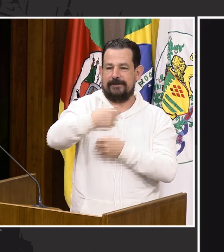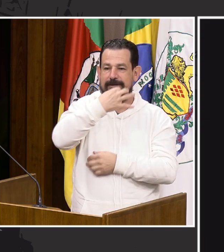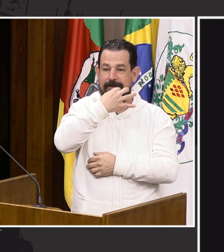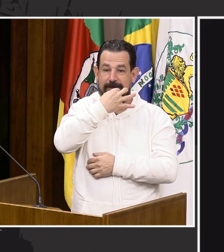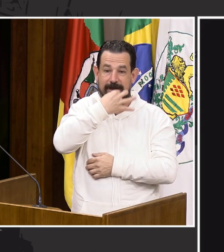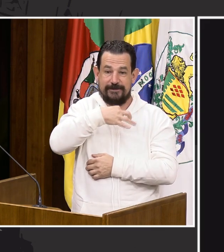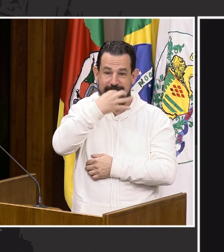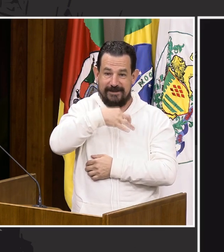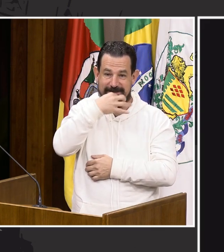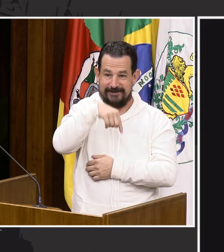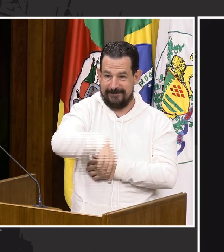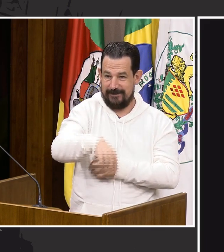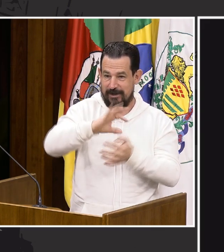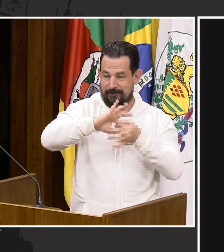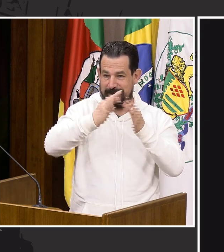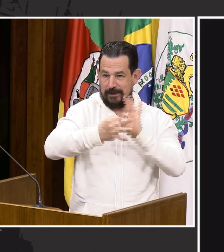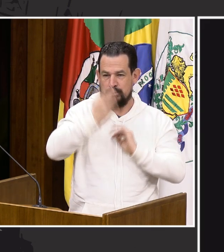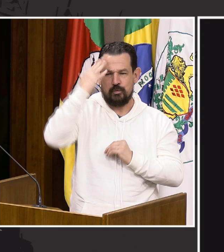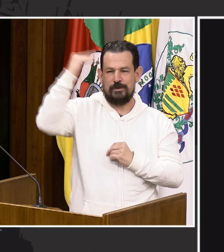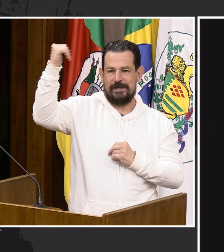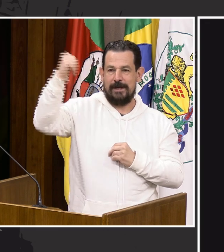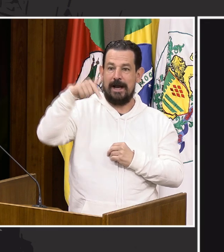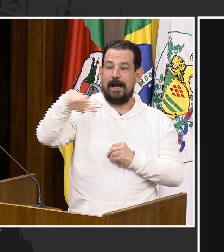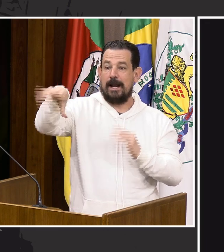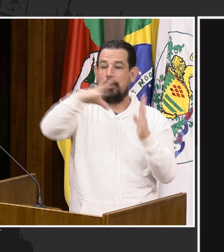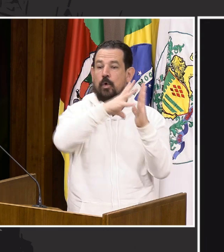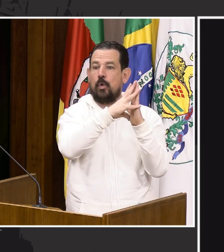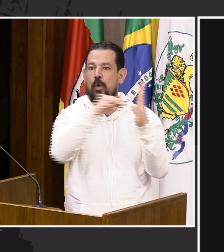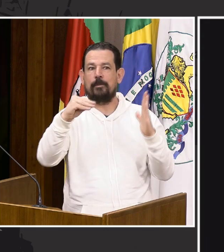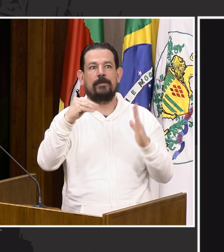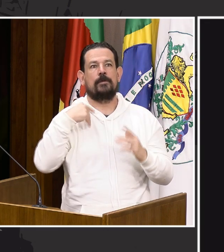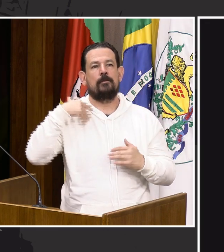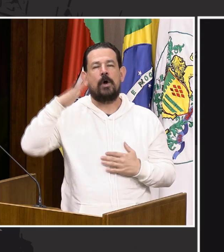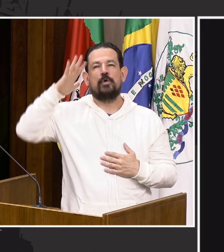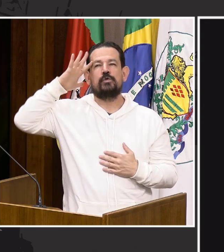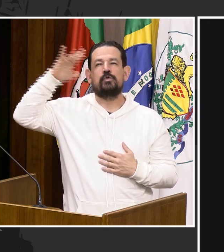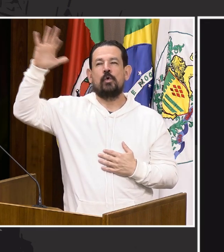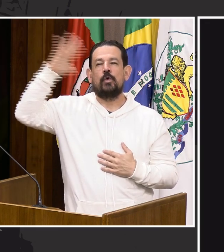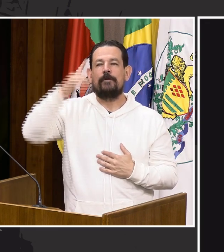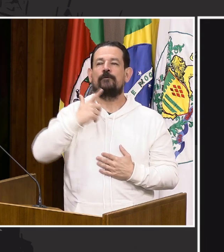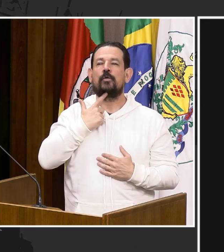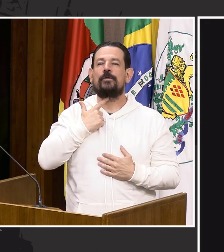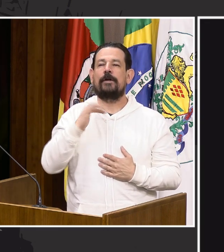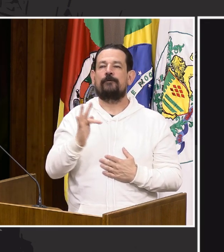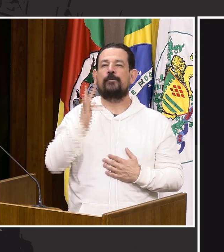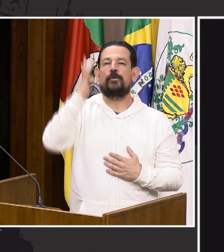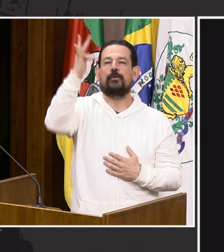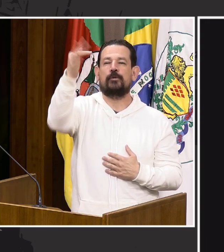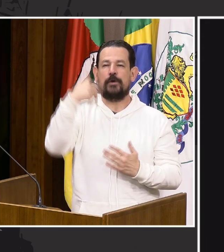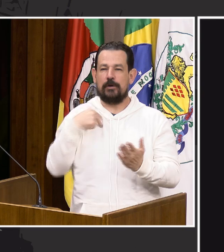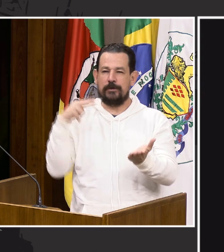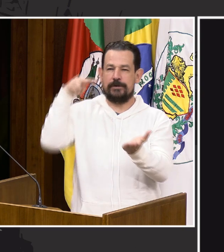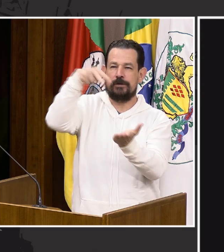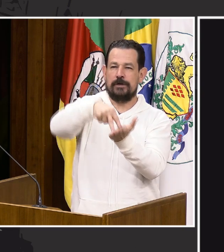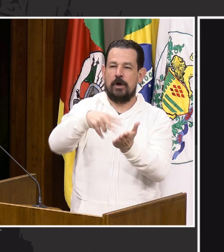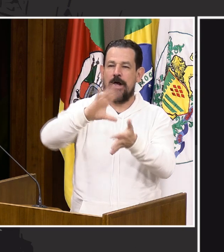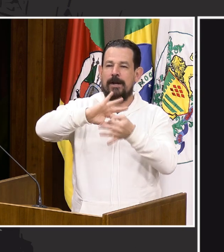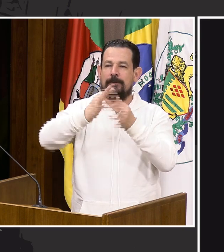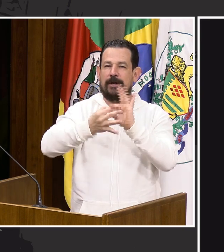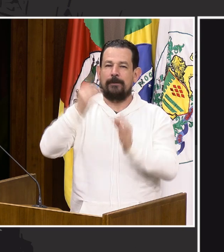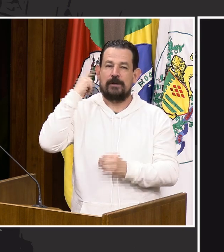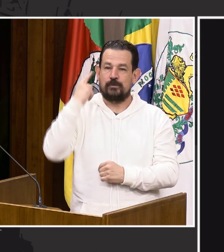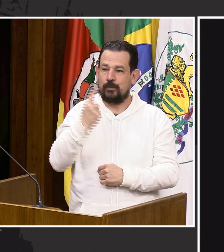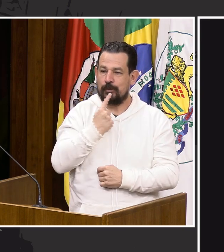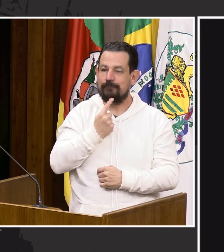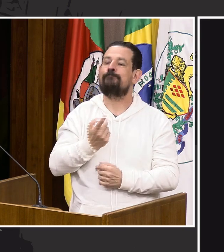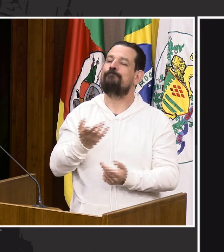aconteceu aqui em Caxias do Sul? E ele, então, é um representante da natação, né? E esse sonho nosso dessa